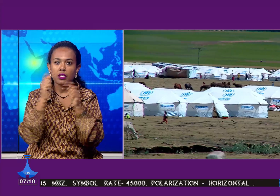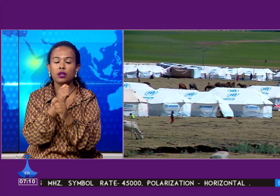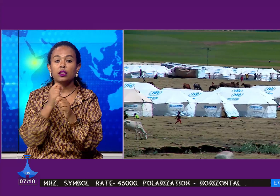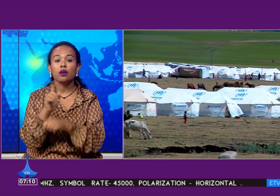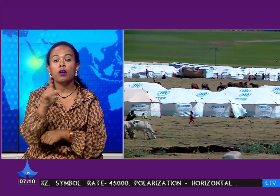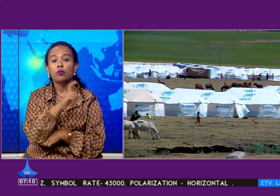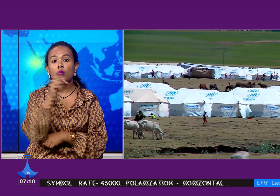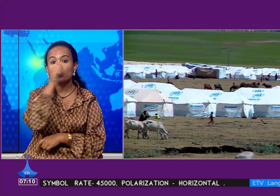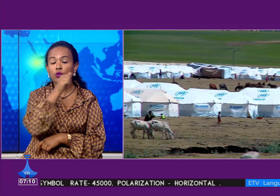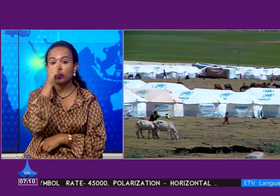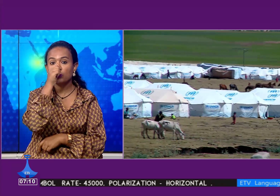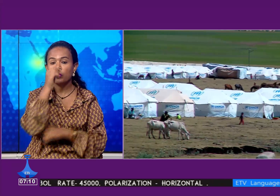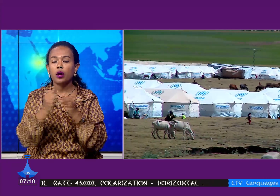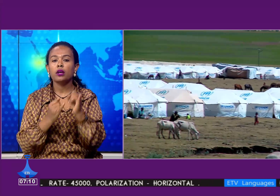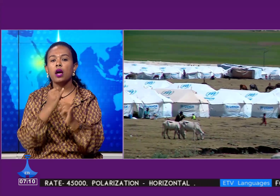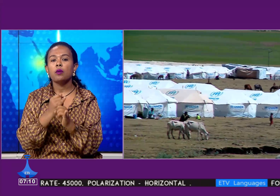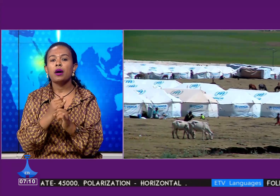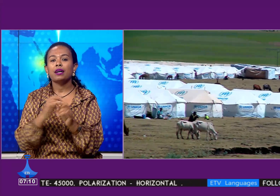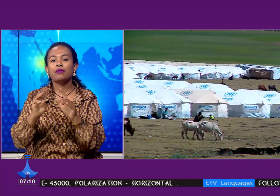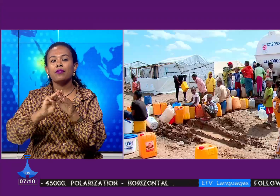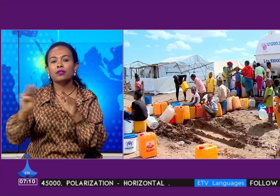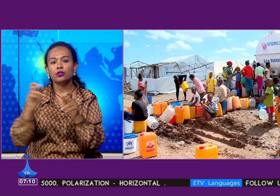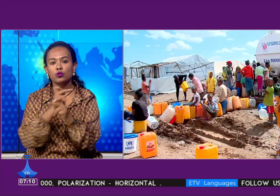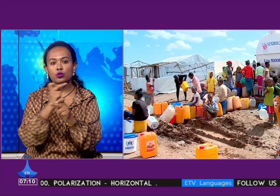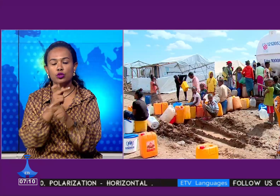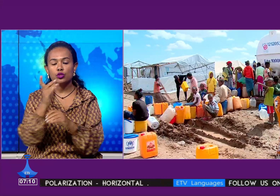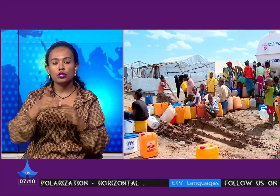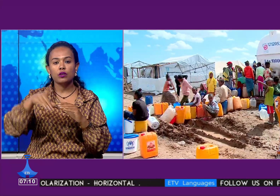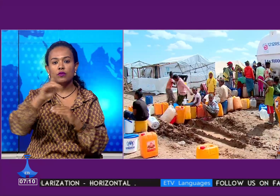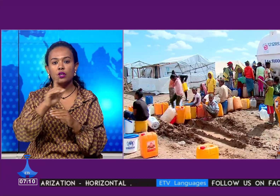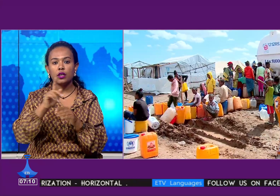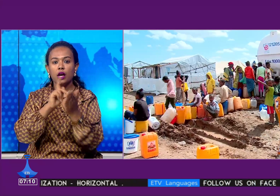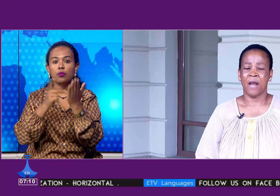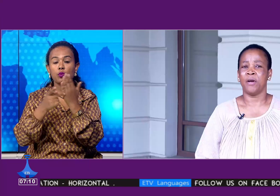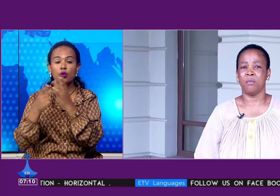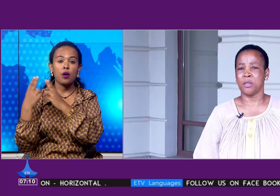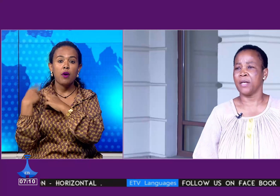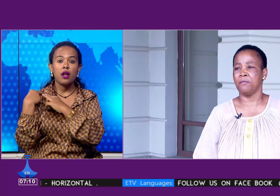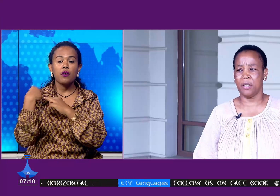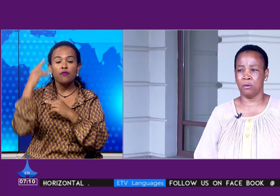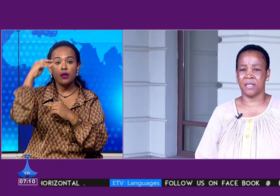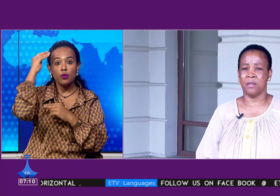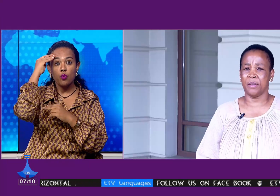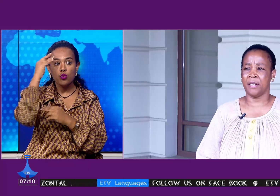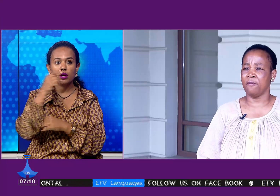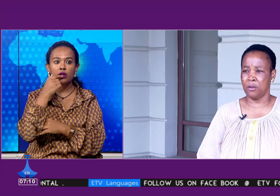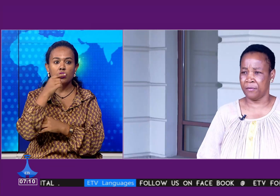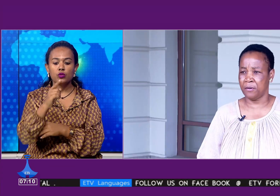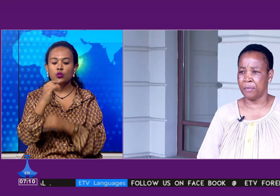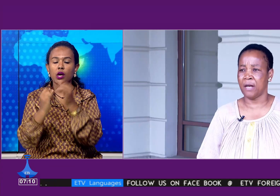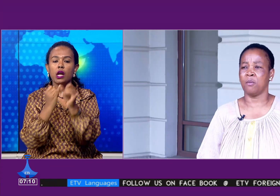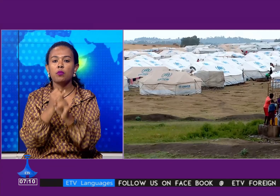መሆኑን በኢትዮጵያ የዓለም አቀፍ የፍልሰተኞች ድርጅት ከፍተኛ የፕሮግራም ኃላፊ ሚሞሪ መዋሌ ገለጹ። የዓለም